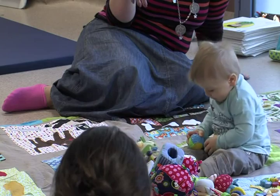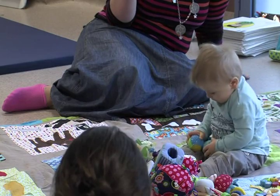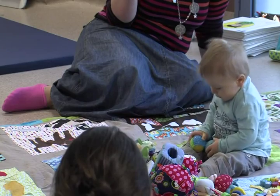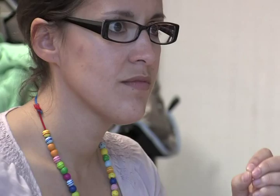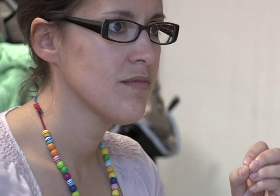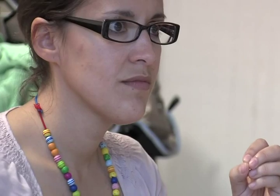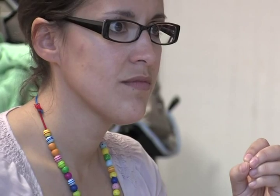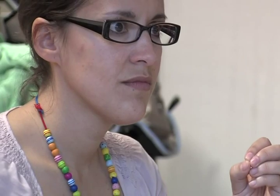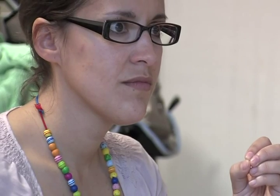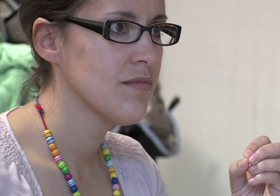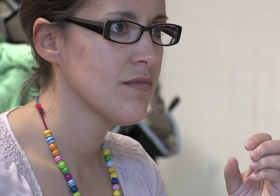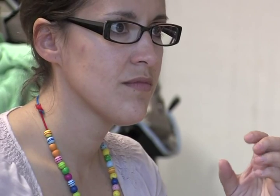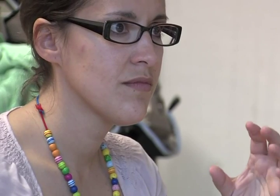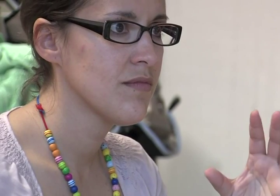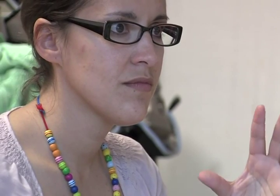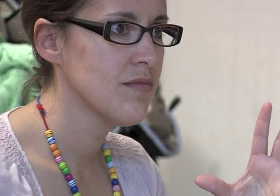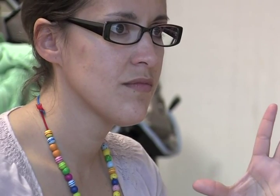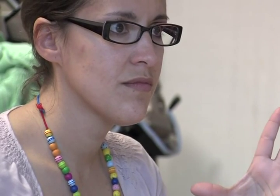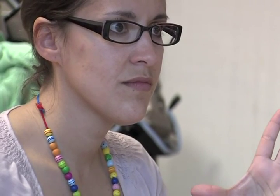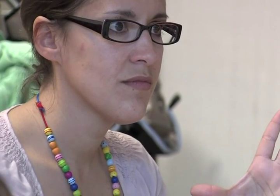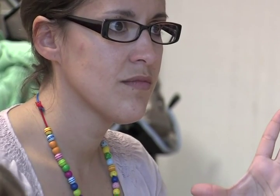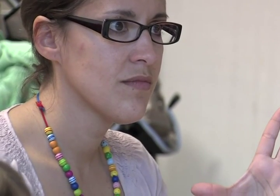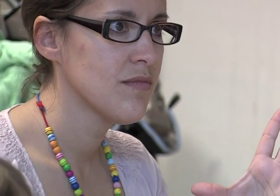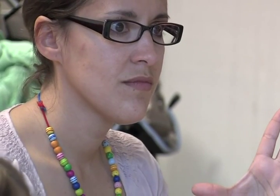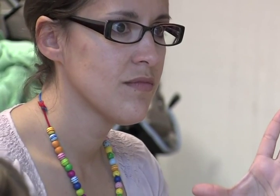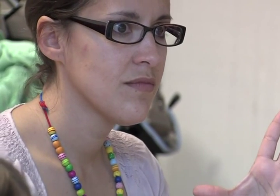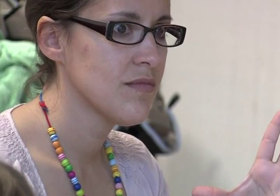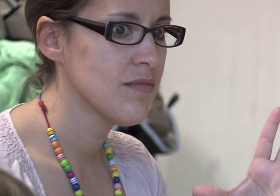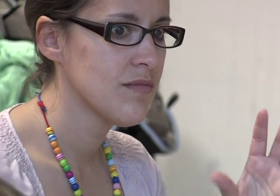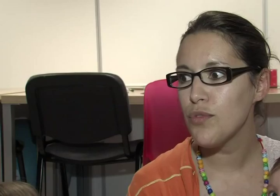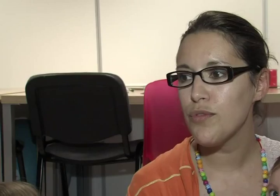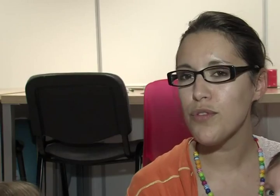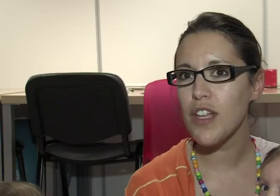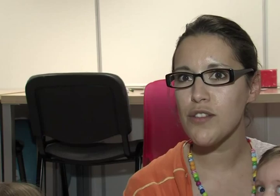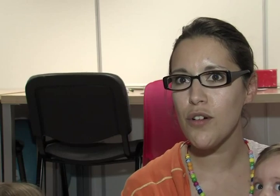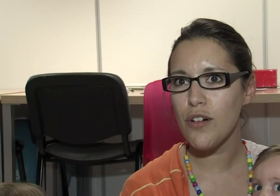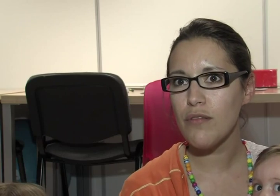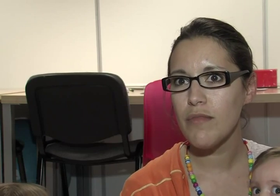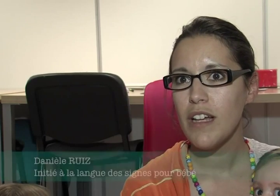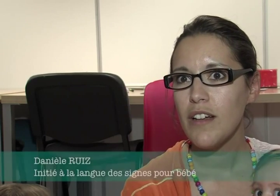mois, les bébés peuvent signer et se faire comprendre. Ça empêche beaucoup de frustration.